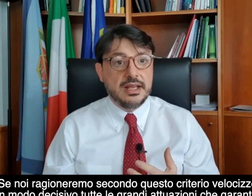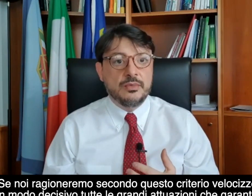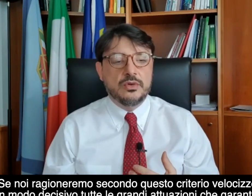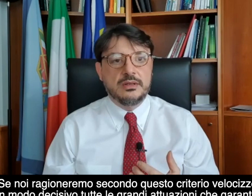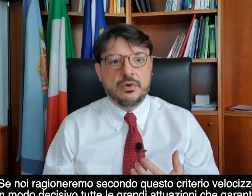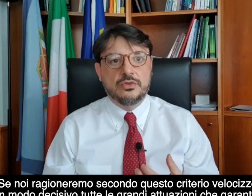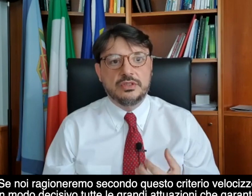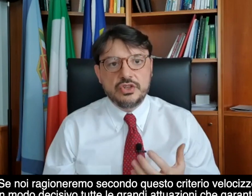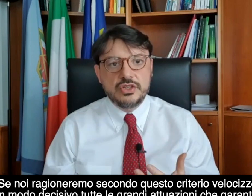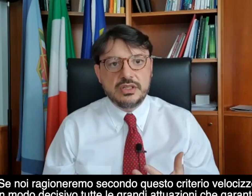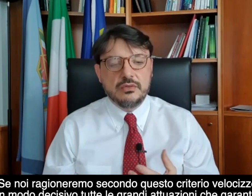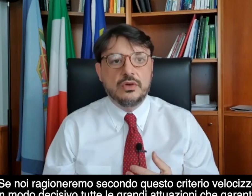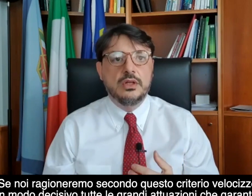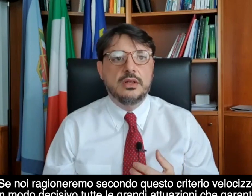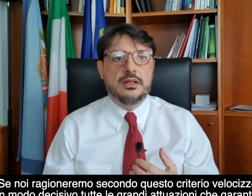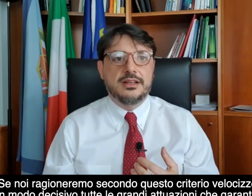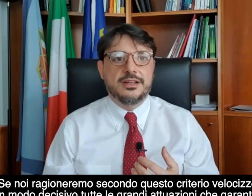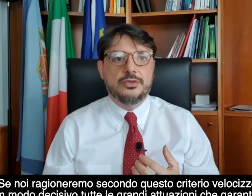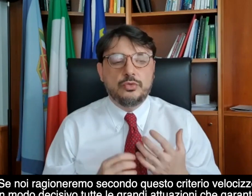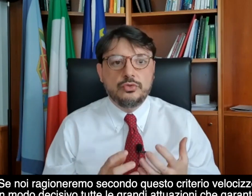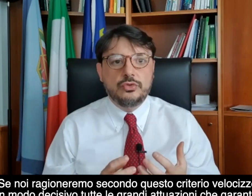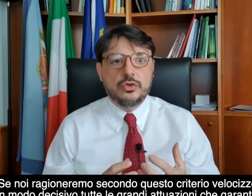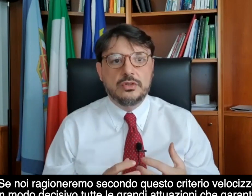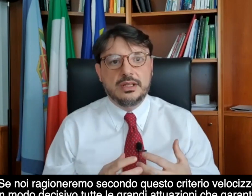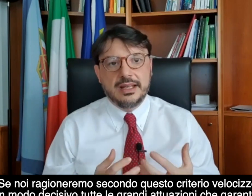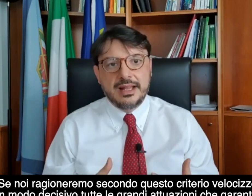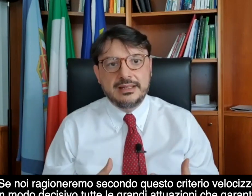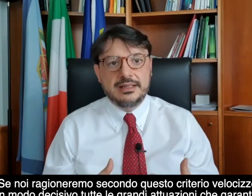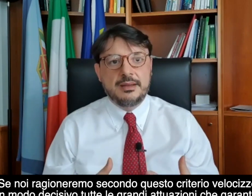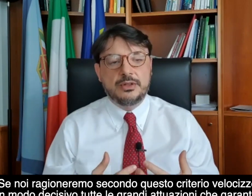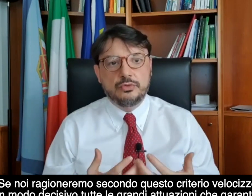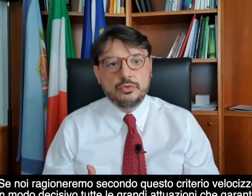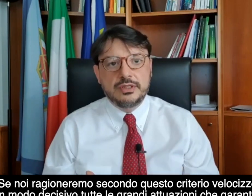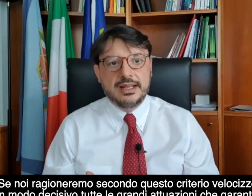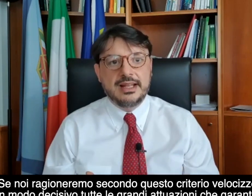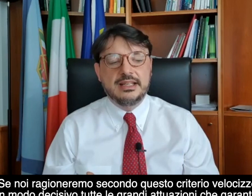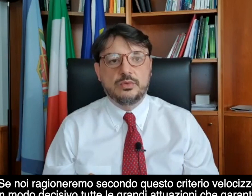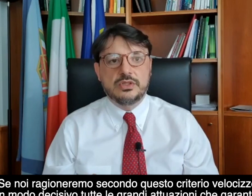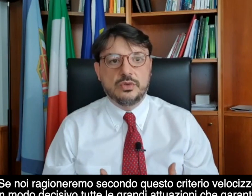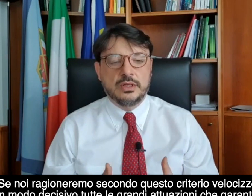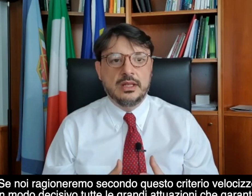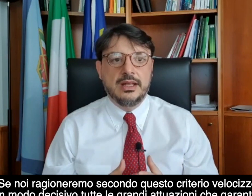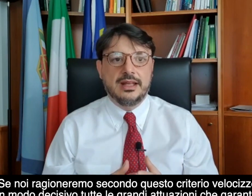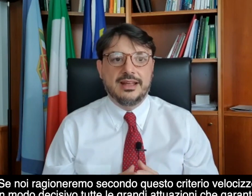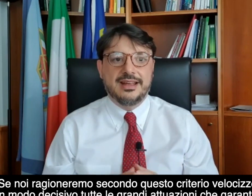in modo decisivo tutto il grande tema tutte le grandi attuazioni che